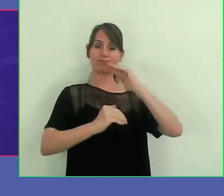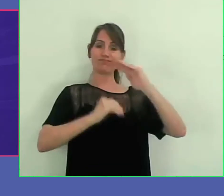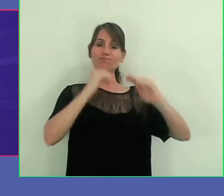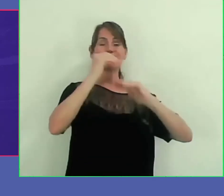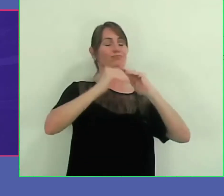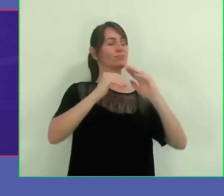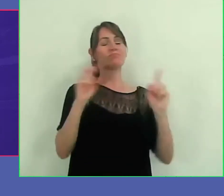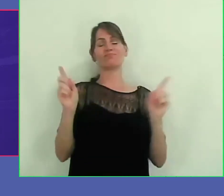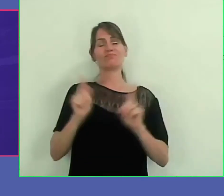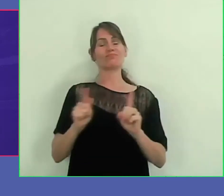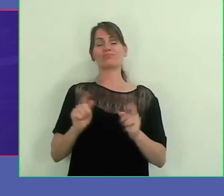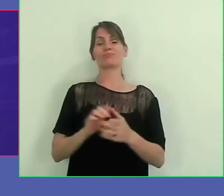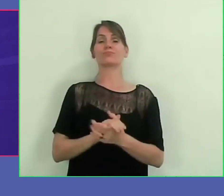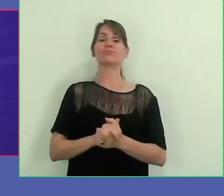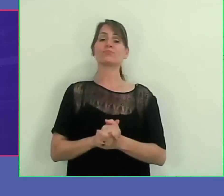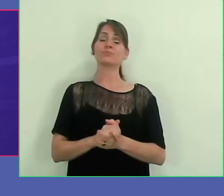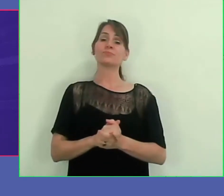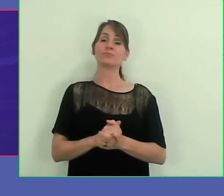Onde estou?